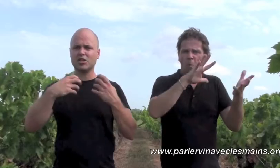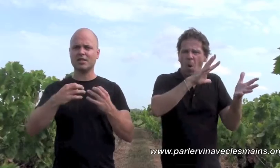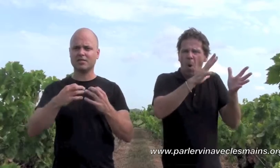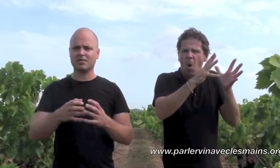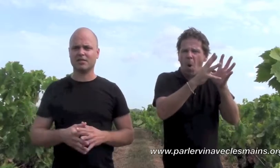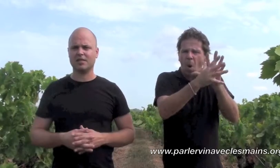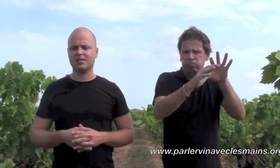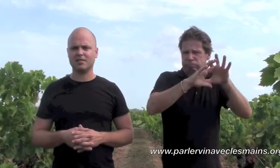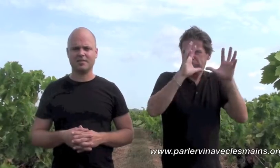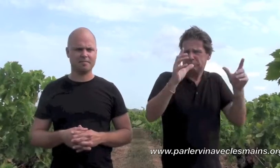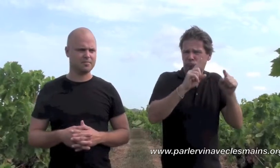chaque graine de raisin.